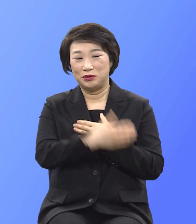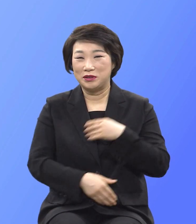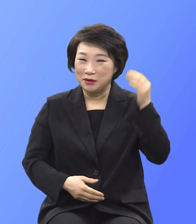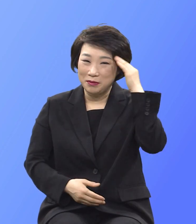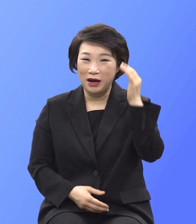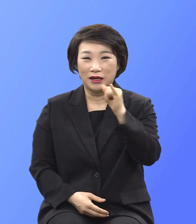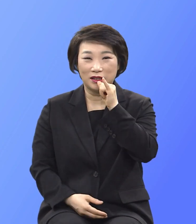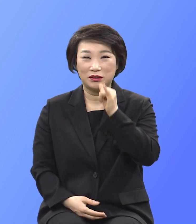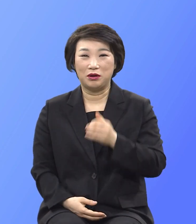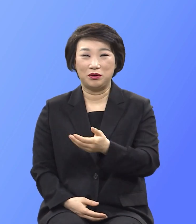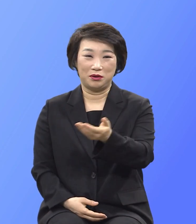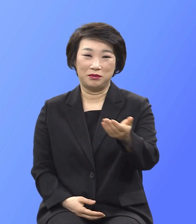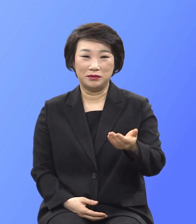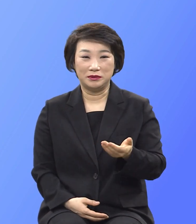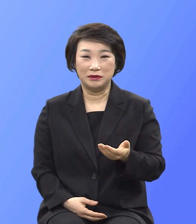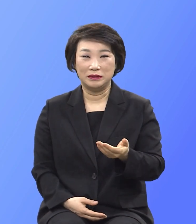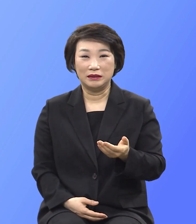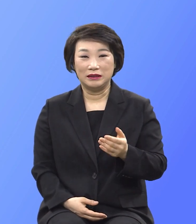육신이 방해꾼.